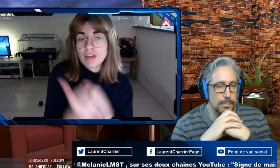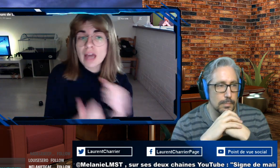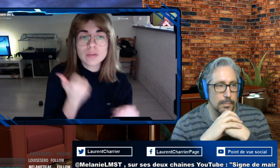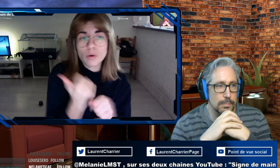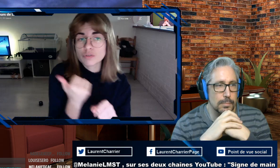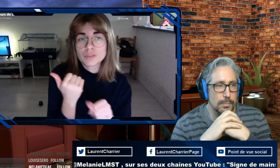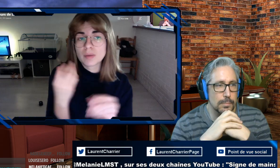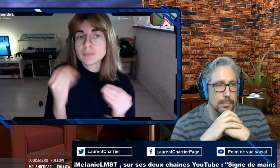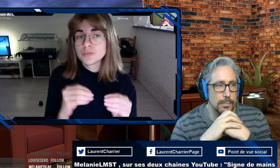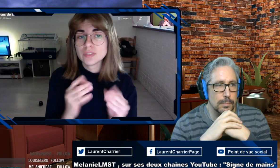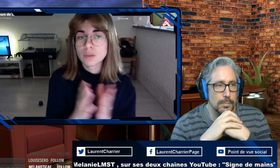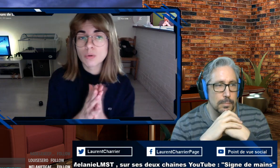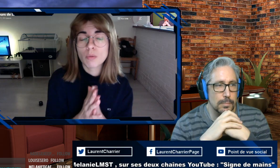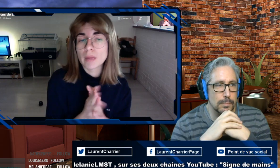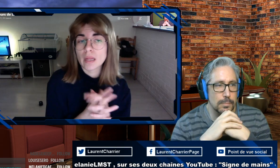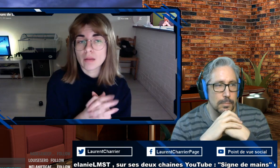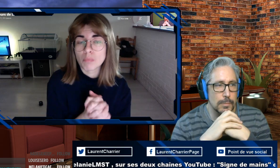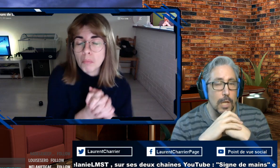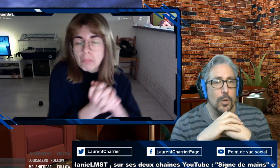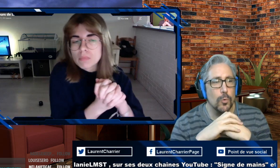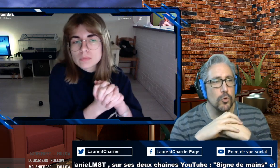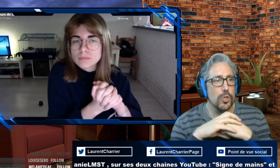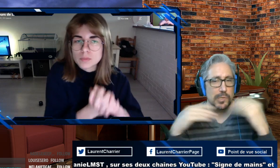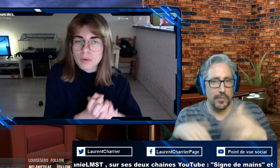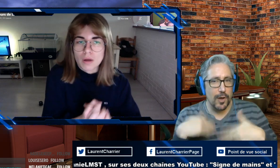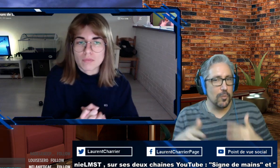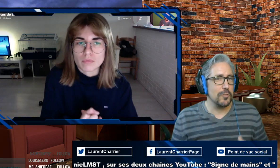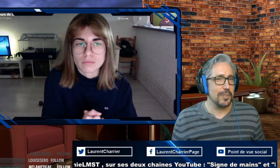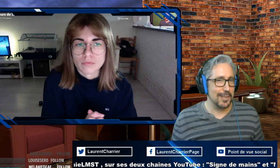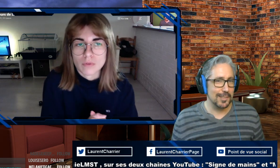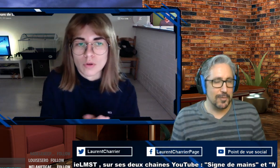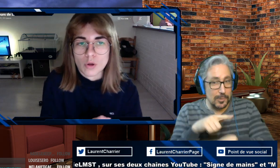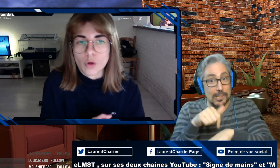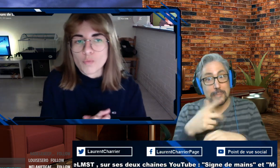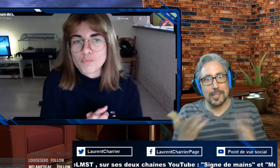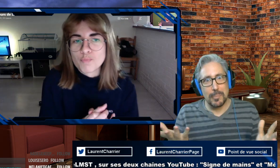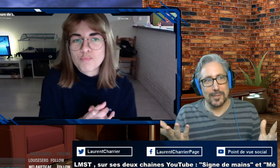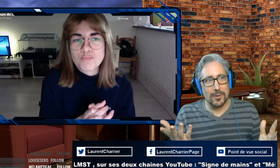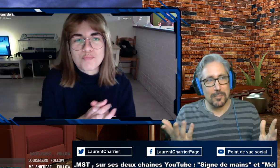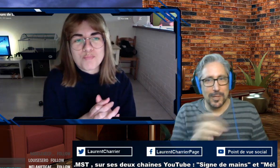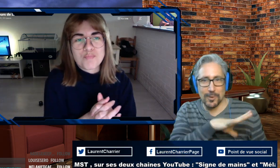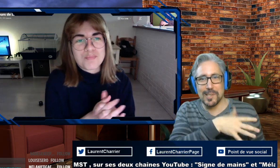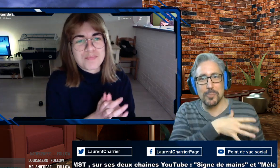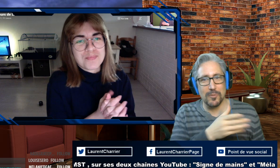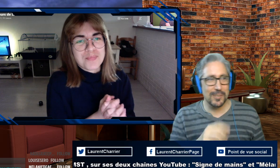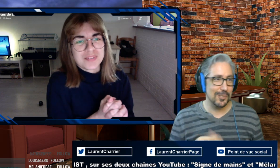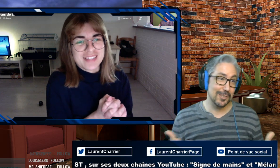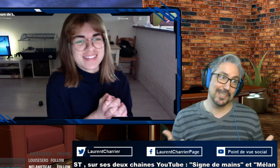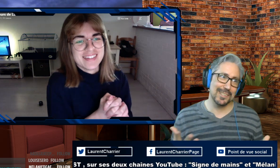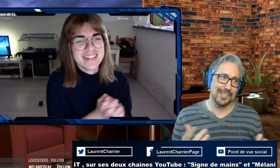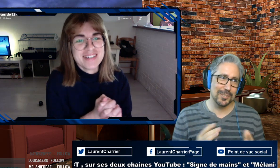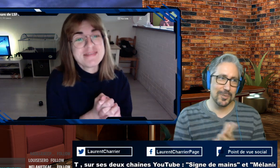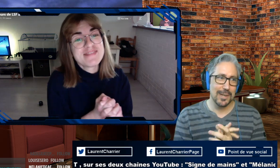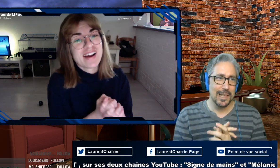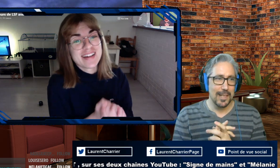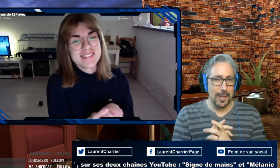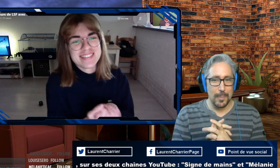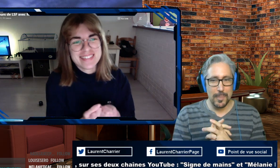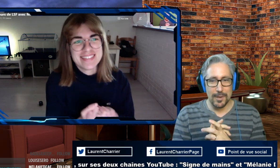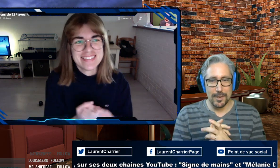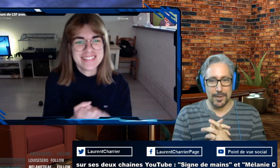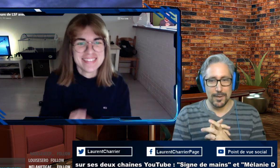ça va faire 1 an que je n'ai pas mis de vidéo. Oui, mais ça va revenir. T'as pas le temps. Maintenant que t'es professeur, c'est chaud.